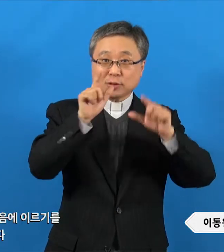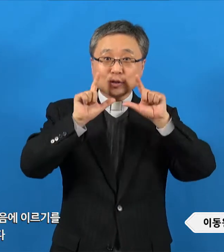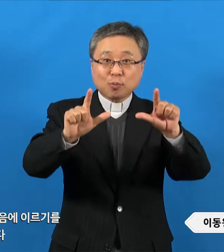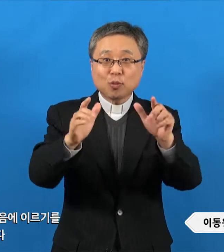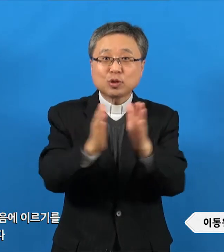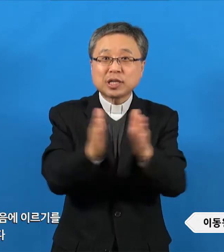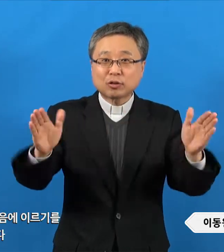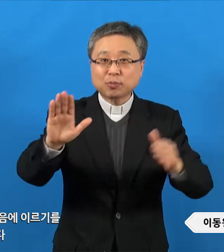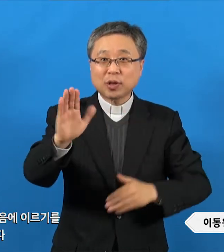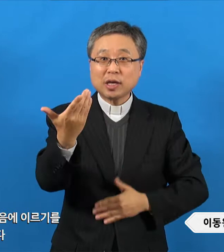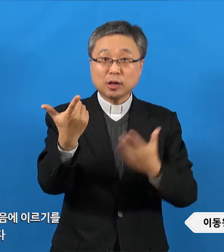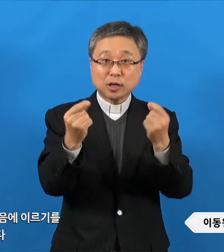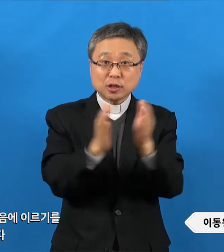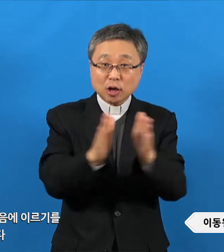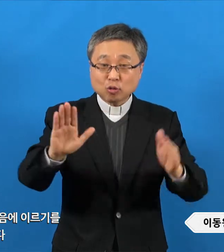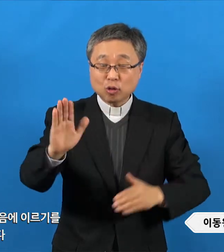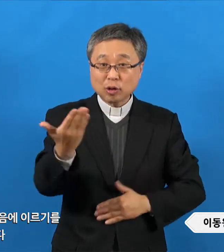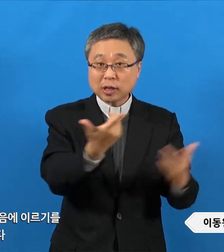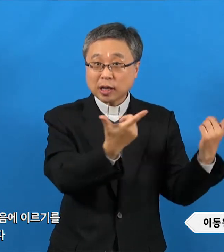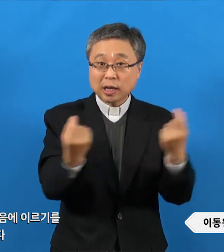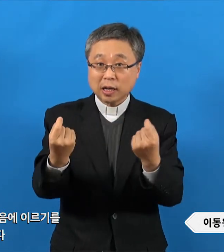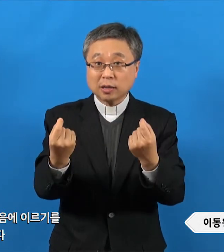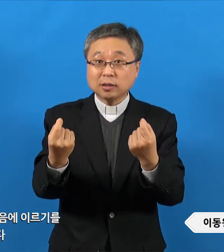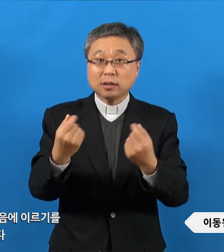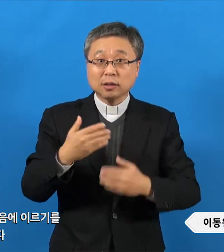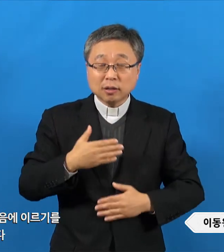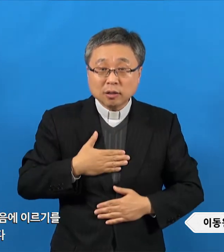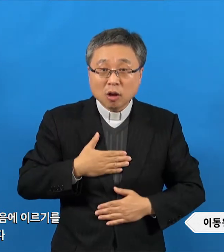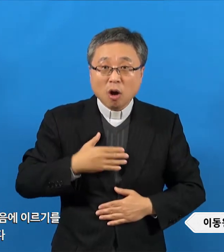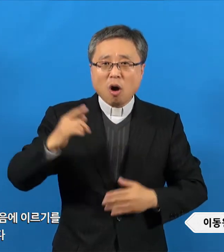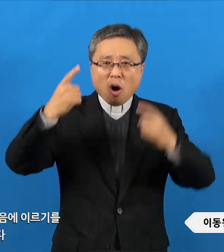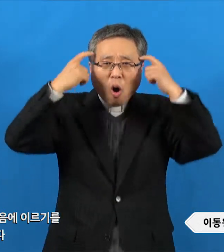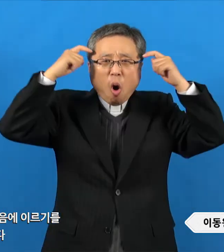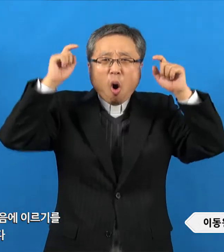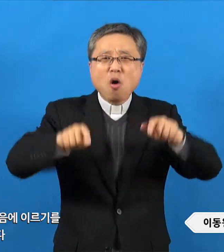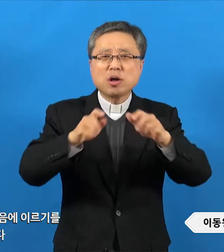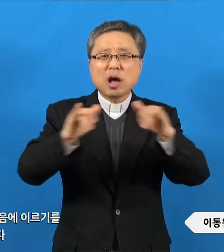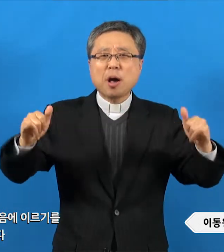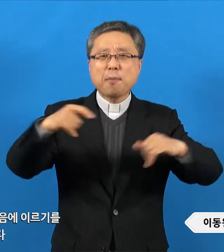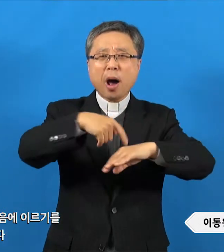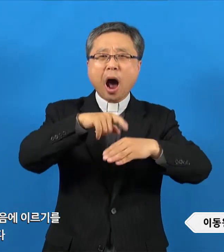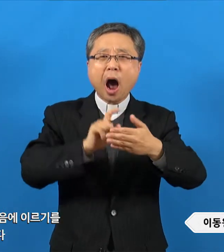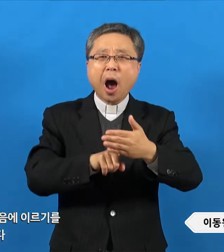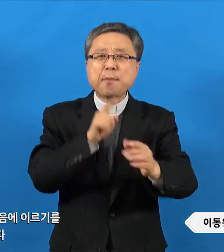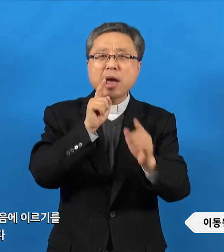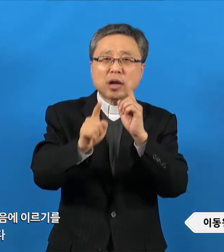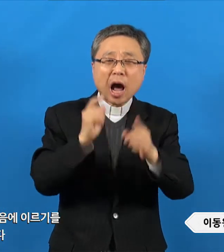시작됩니다. 이렇게 시작되죠. 한번 읽어보세요. 시작. 어리석은 자는 그 마음에 이르기를 하나님이